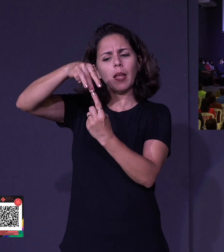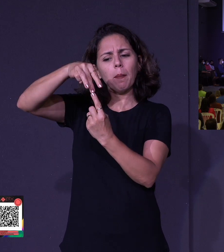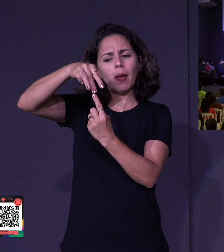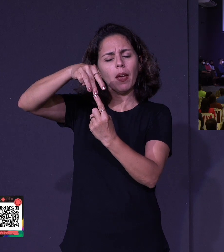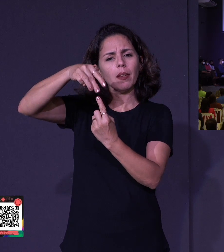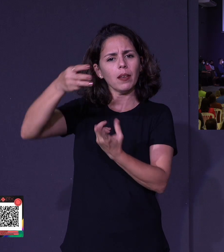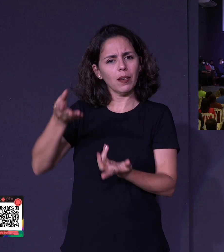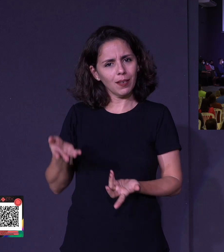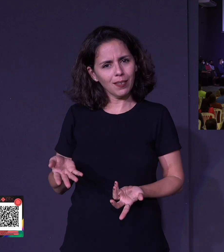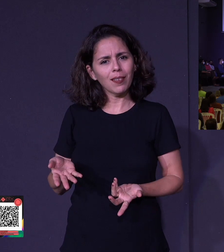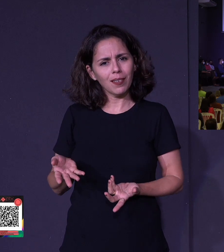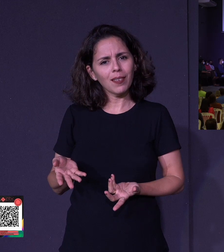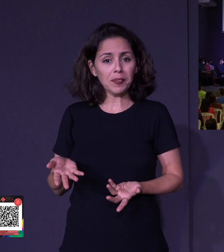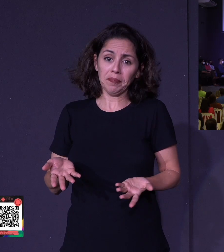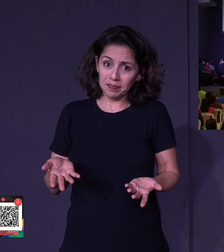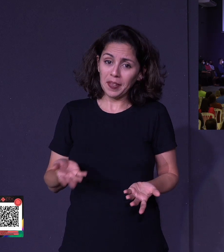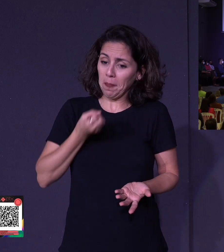Marque presença.